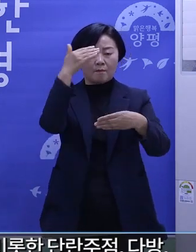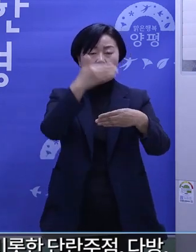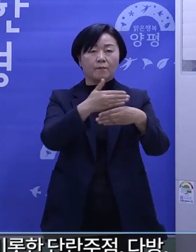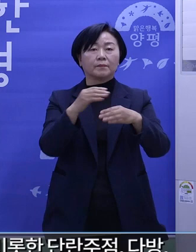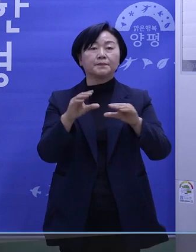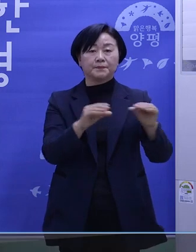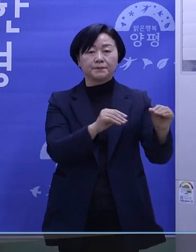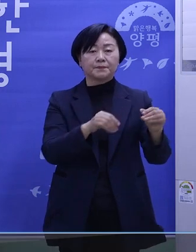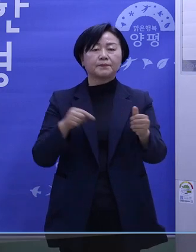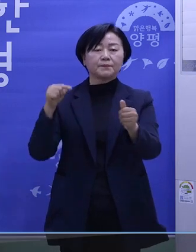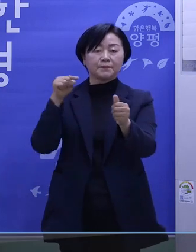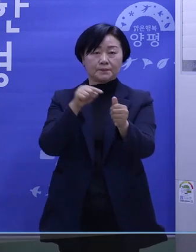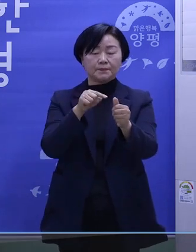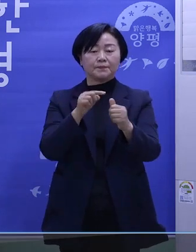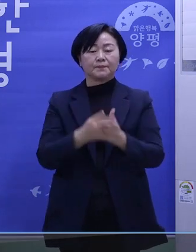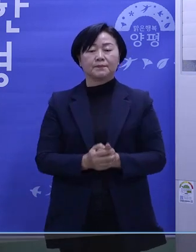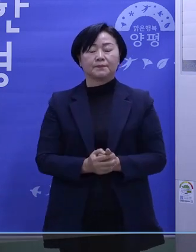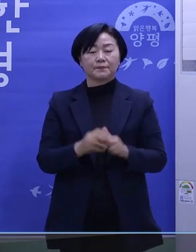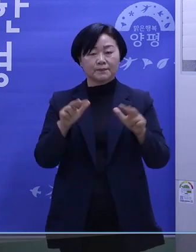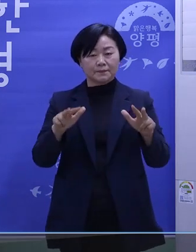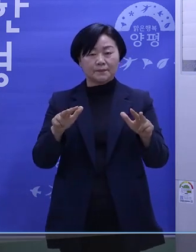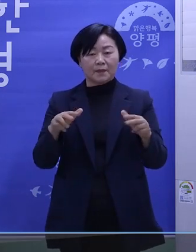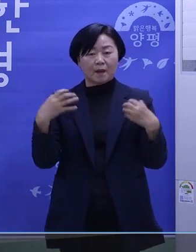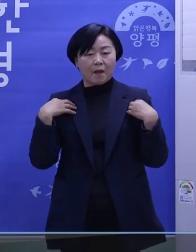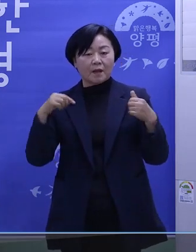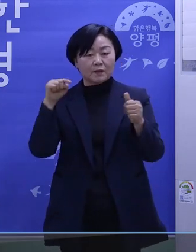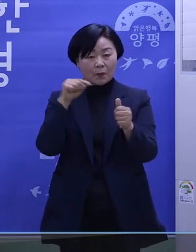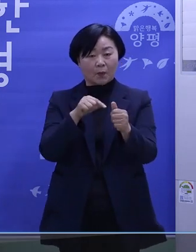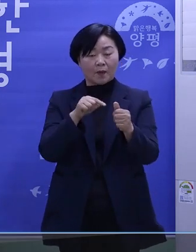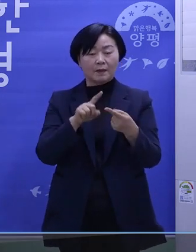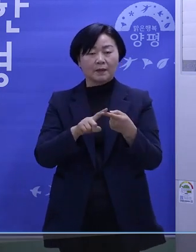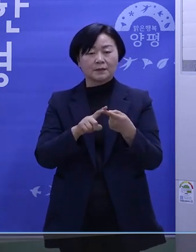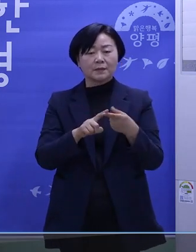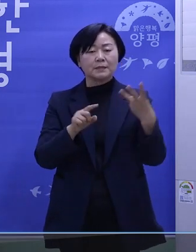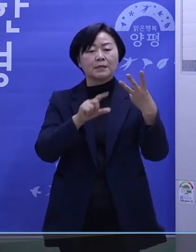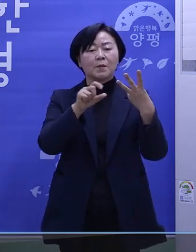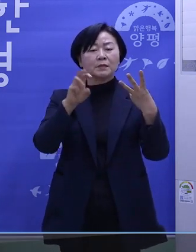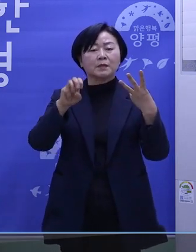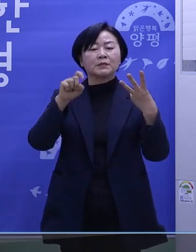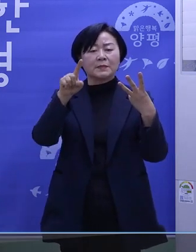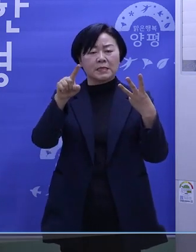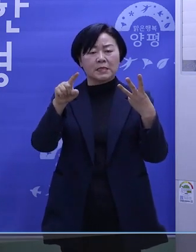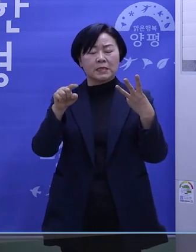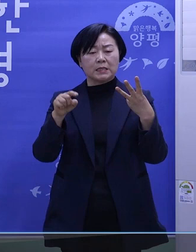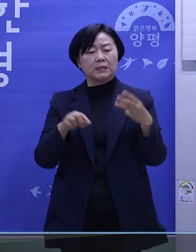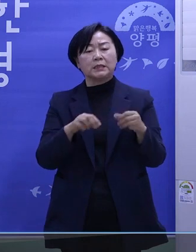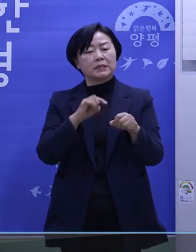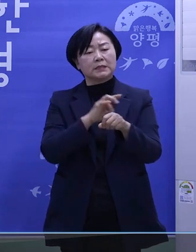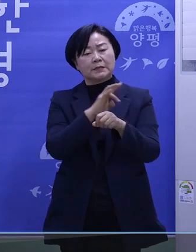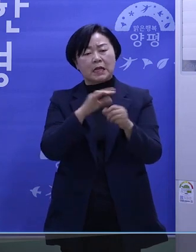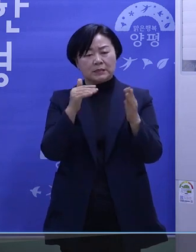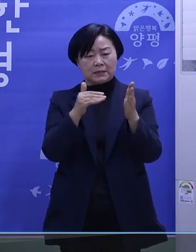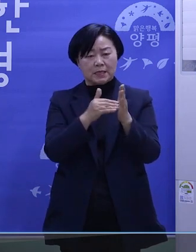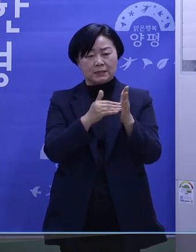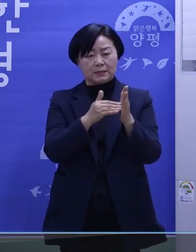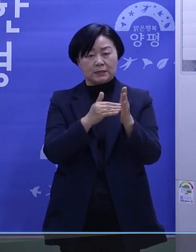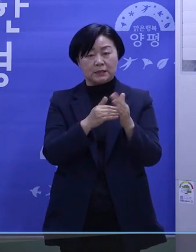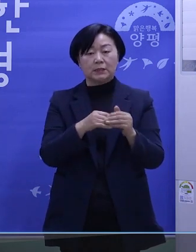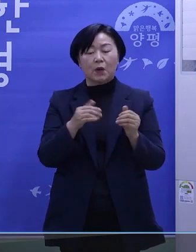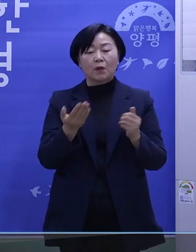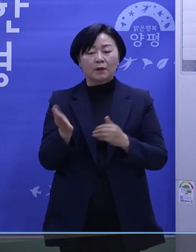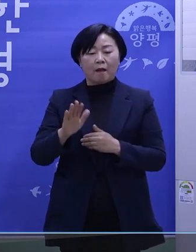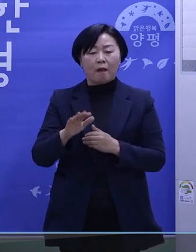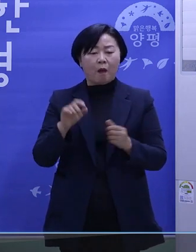명령합니다. 이번 행정명령은 3월 31일 24시까지 유효하며 확진자가